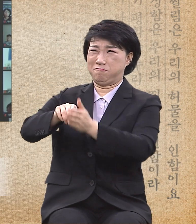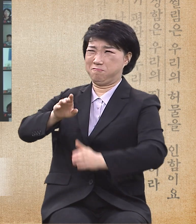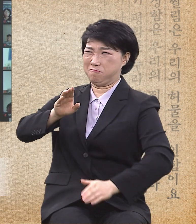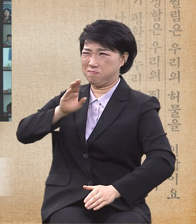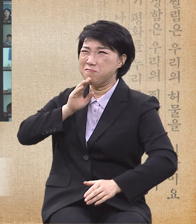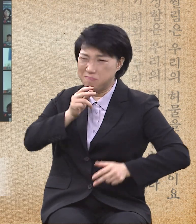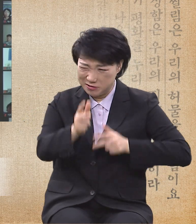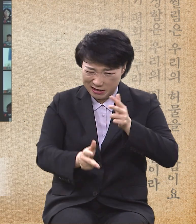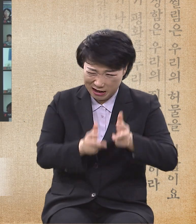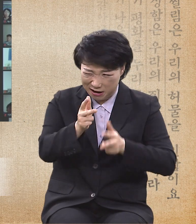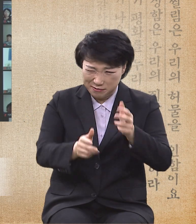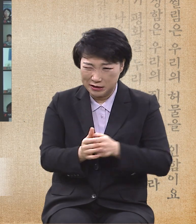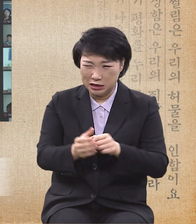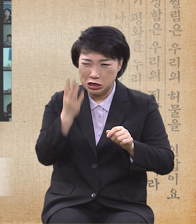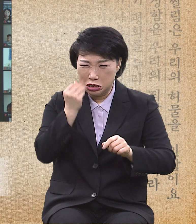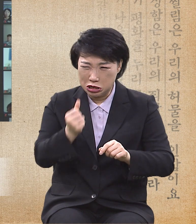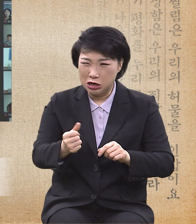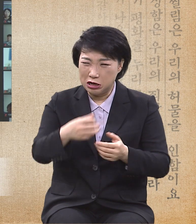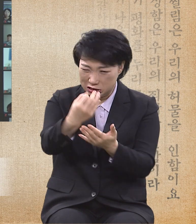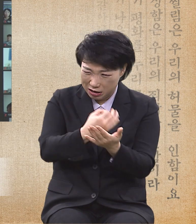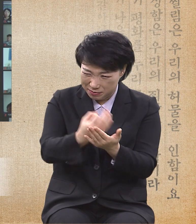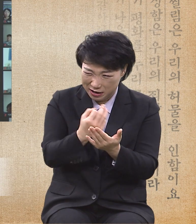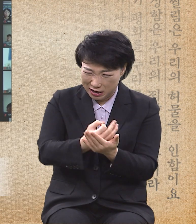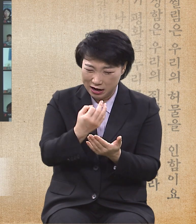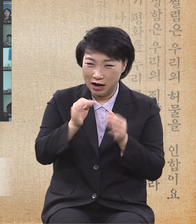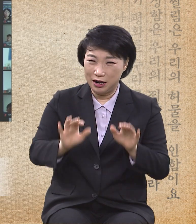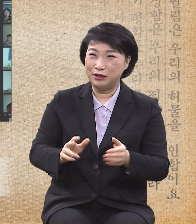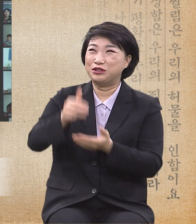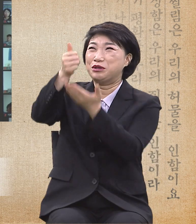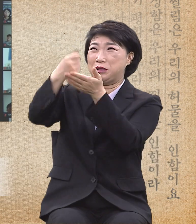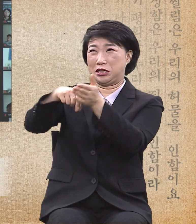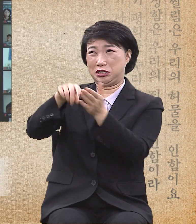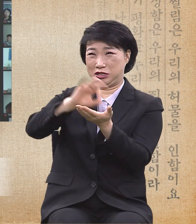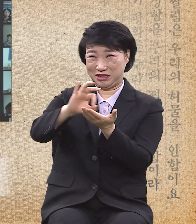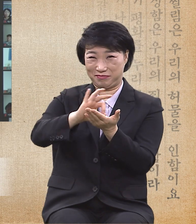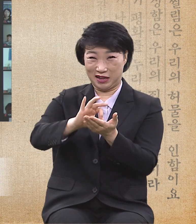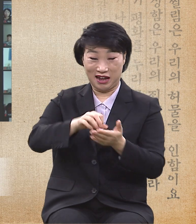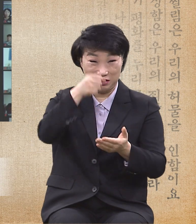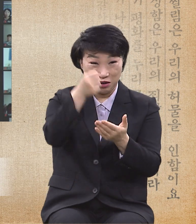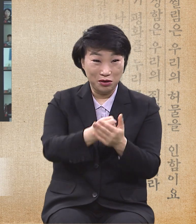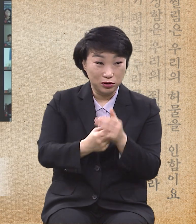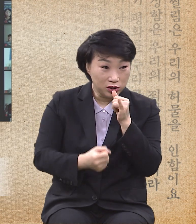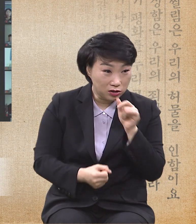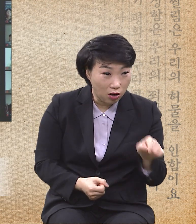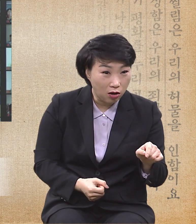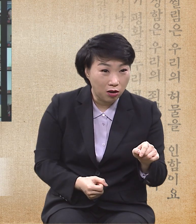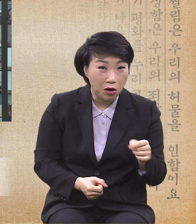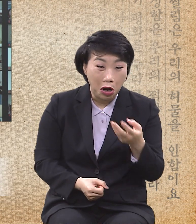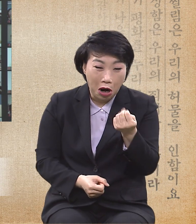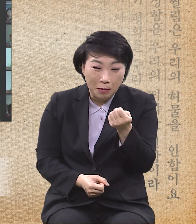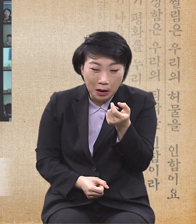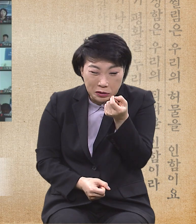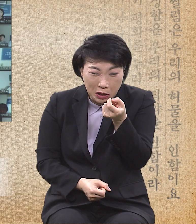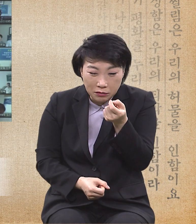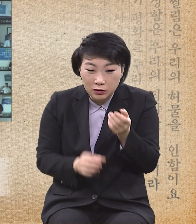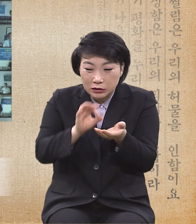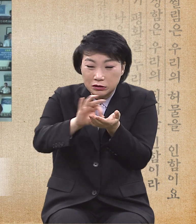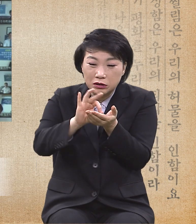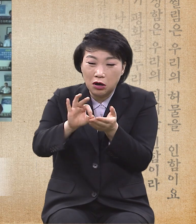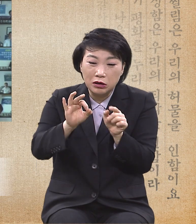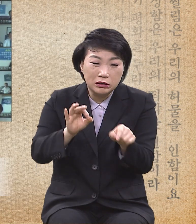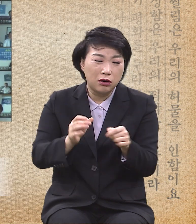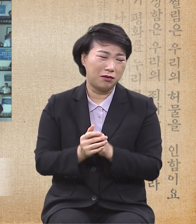참으로 사업에서 잘되고 돌보면 주를 위해 쓰겠습니다. 그 미품 쓰는 거,